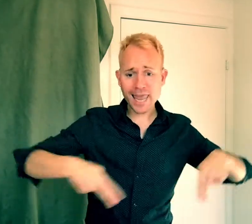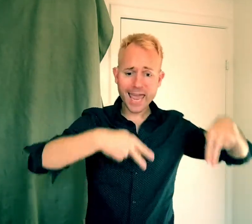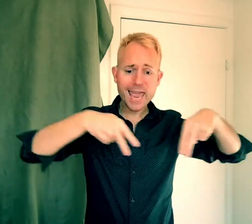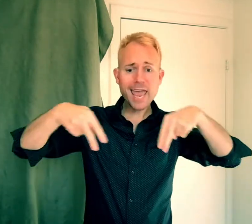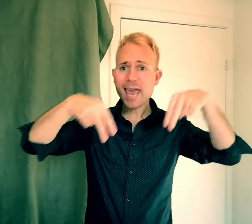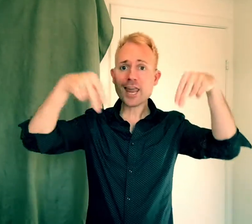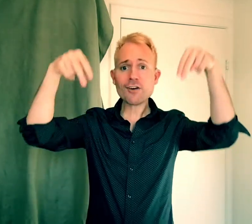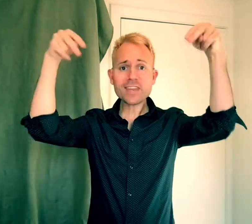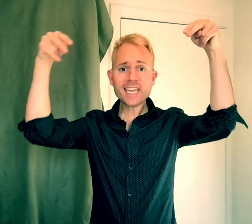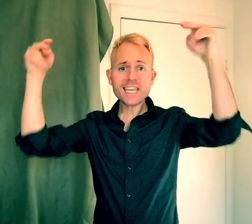læt at gøre.